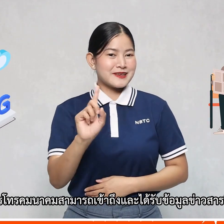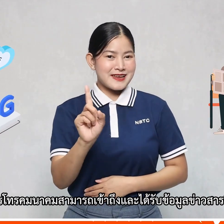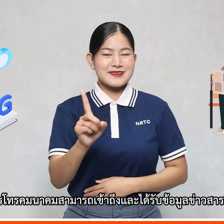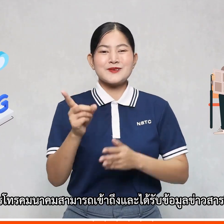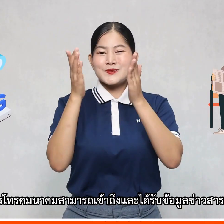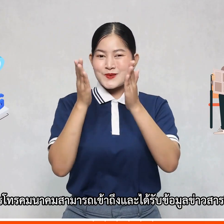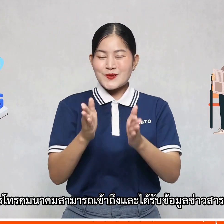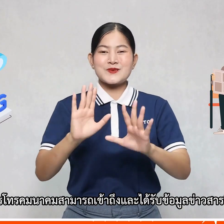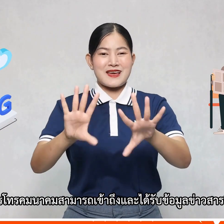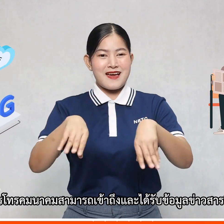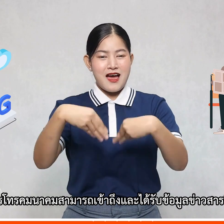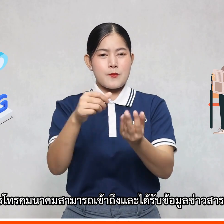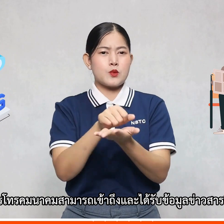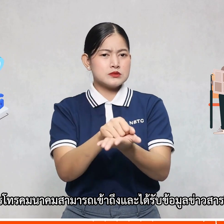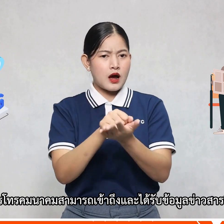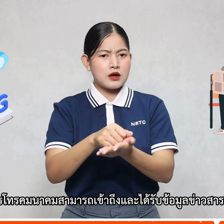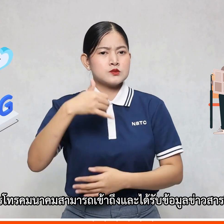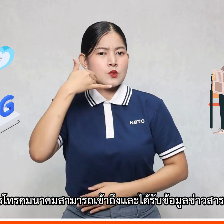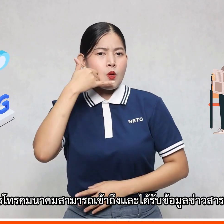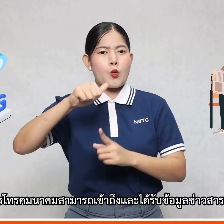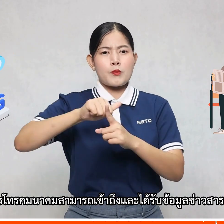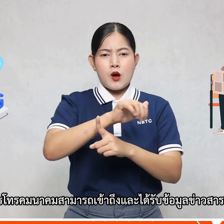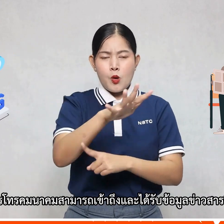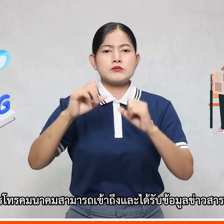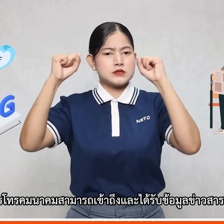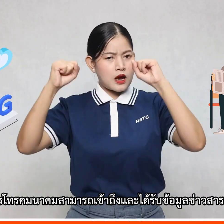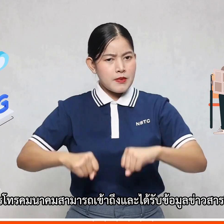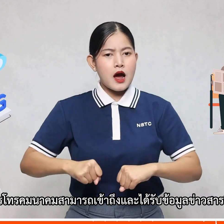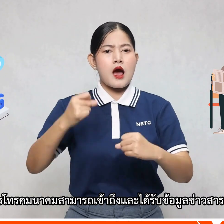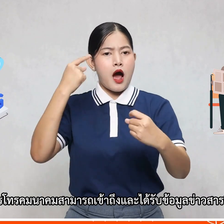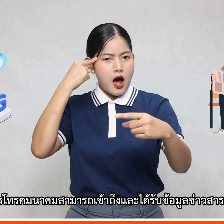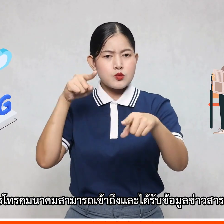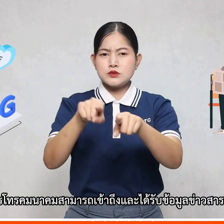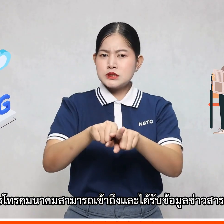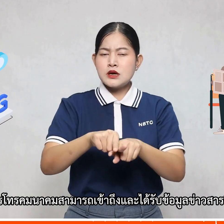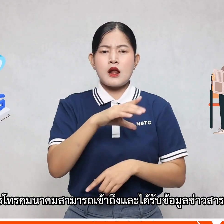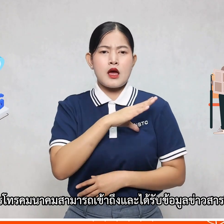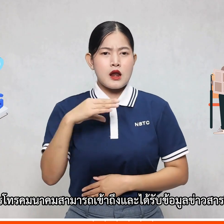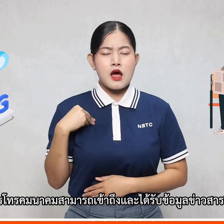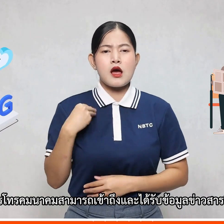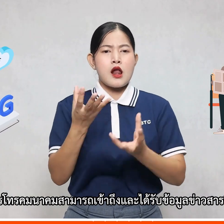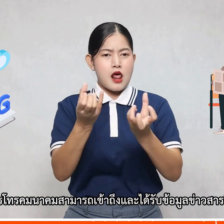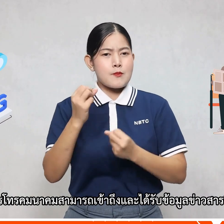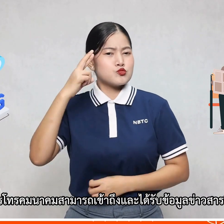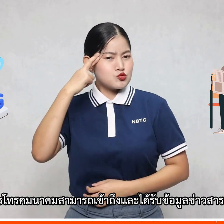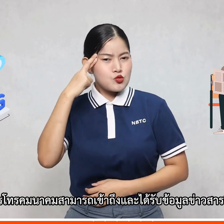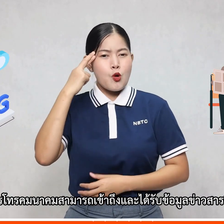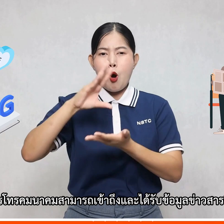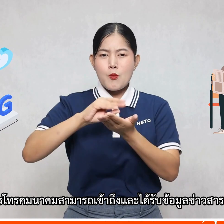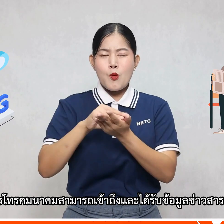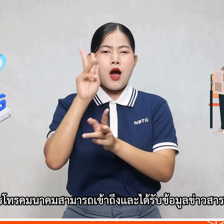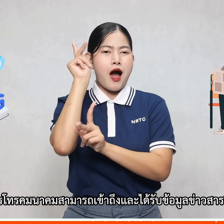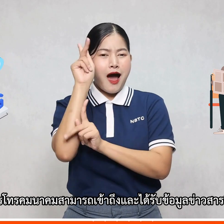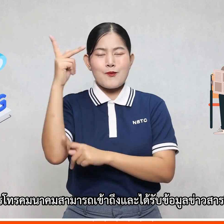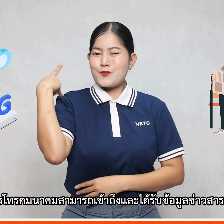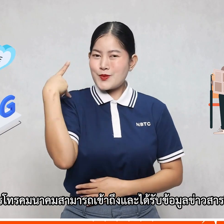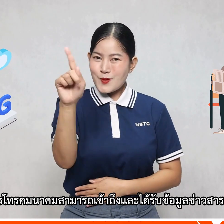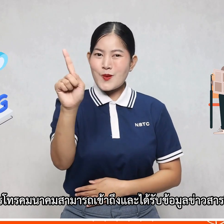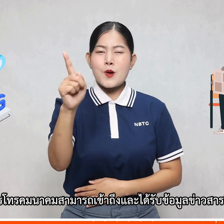ผู้ใช้บริการโทรคมนาคมสามารถเข้าถึงและได้รับข้อมูลข่าวสารที่เป็นประโยชน์ใน